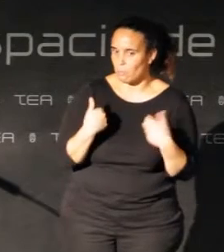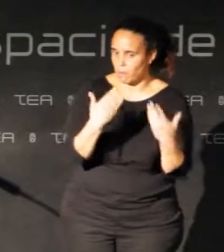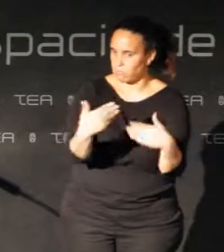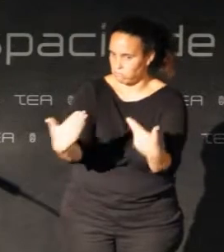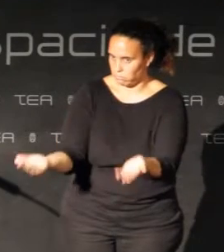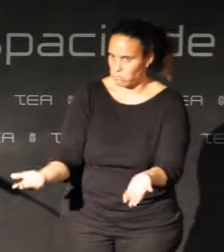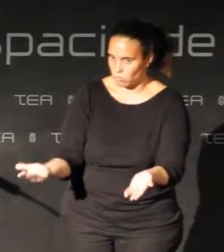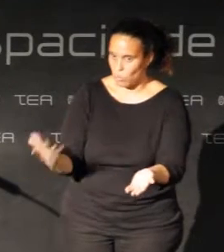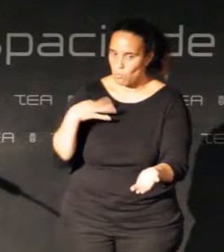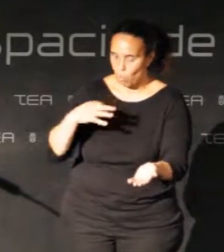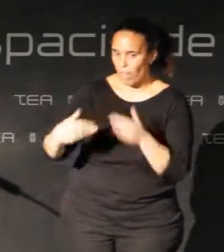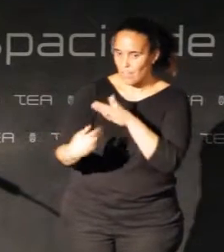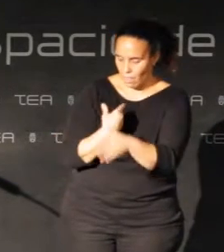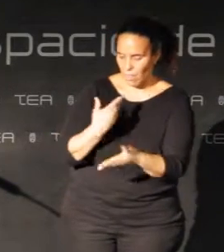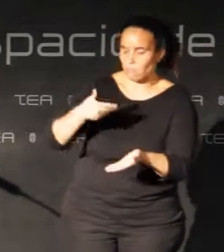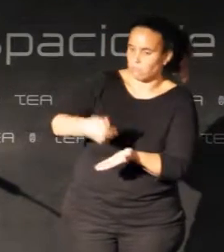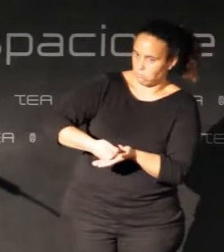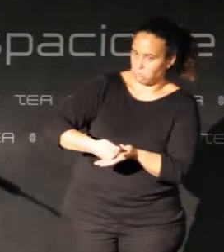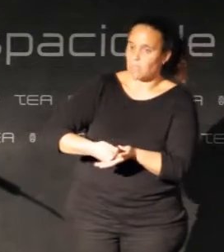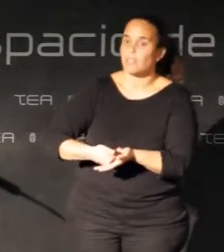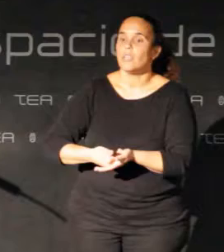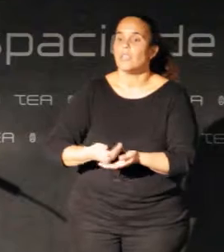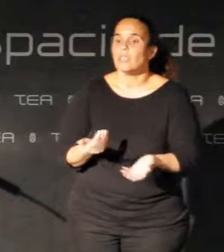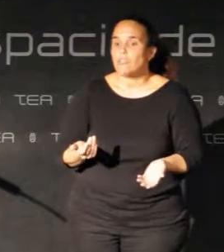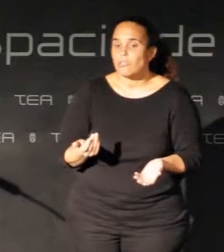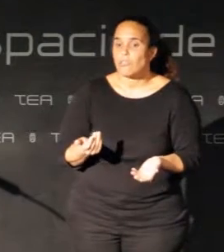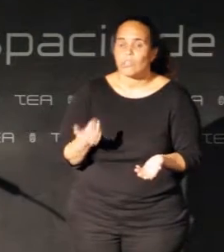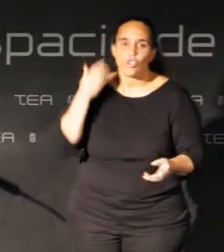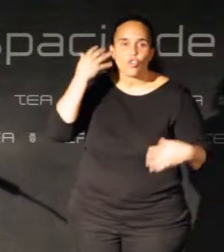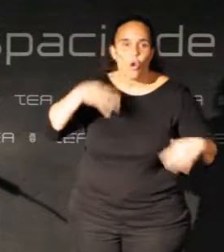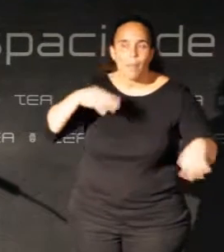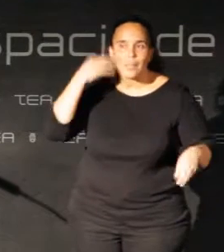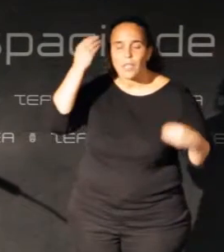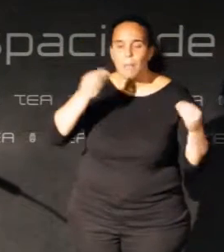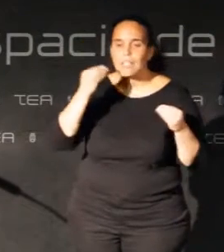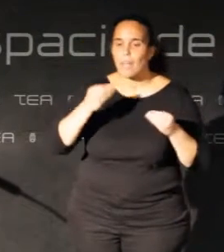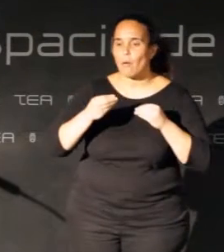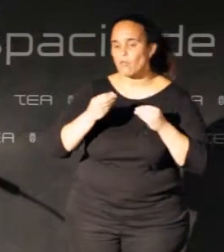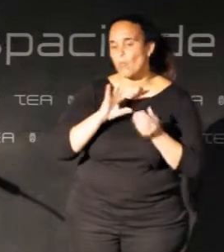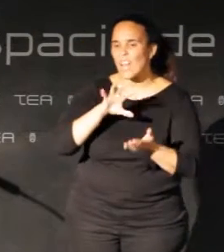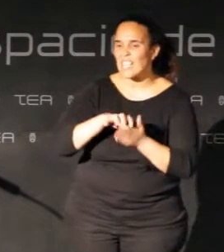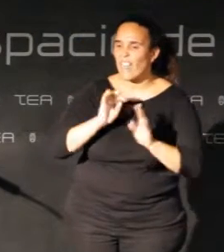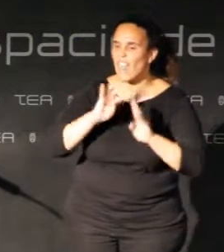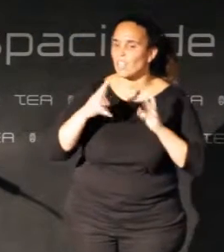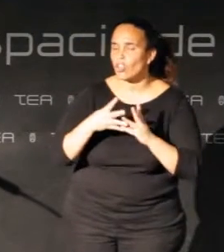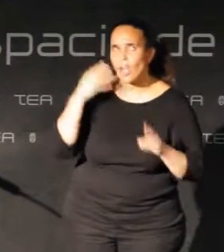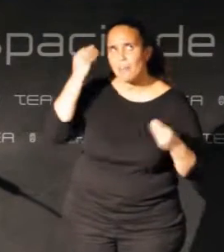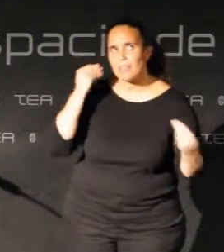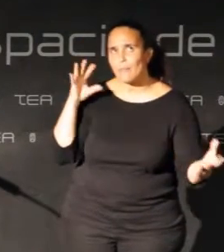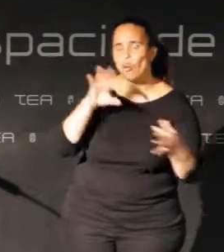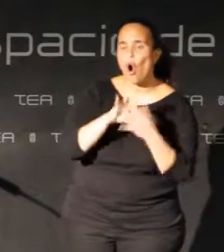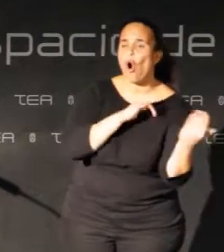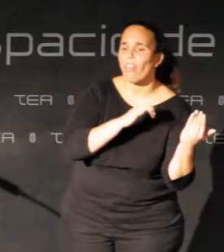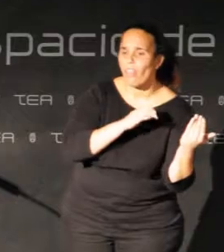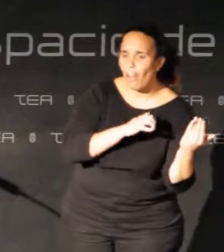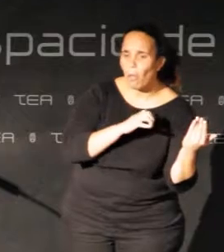nosotros cuando pensamos en administración electrónica solemos pensar en ordenadores, y no necesariamente